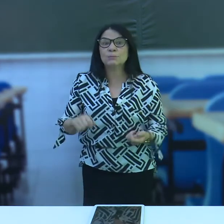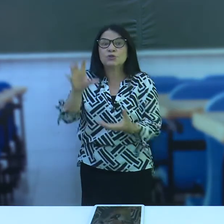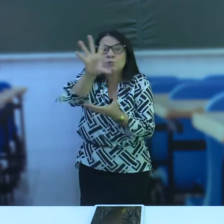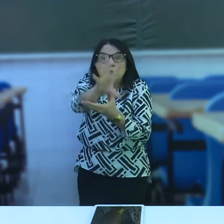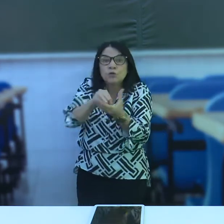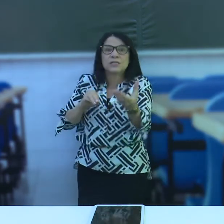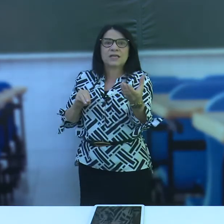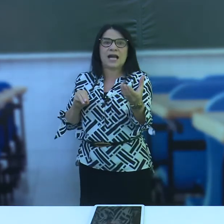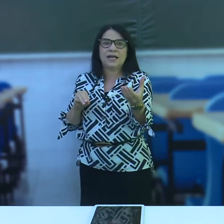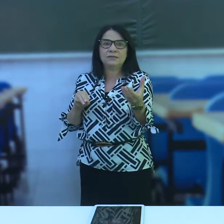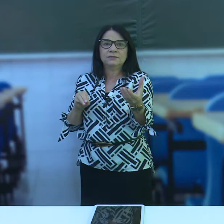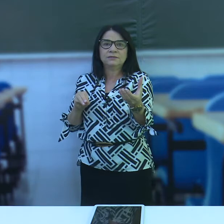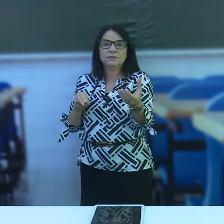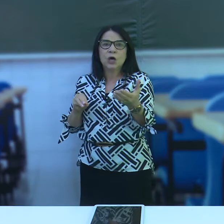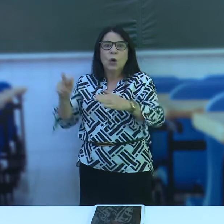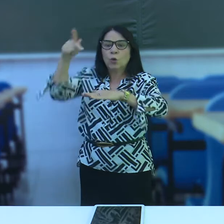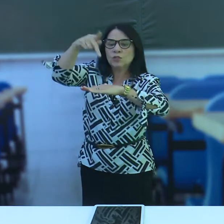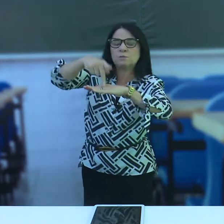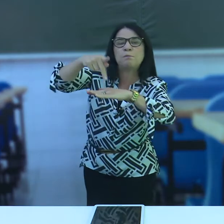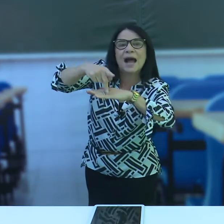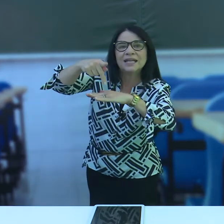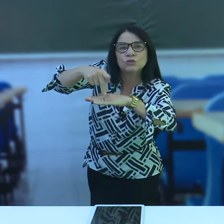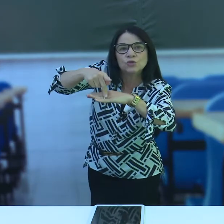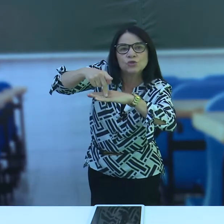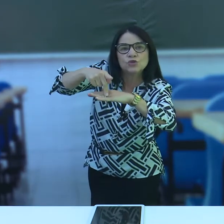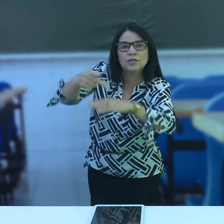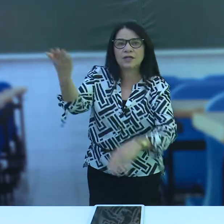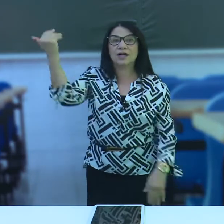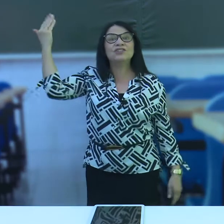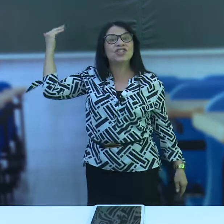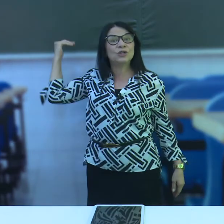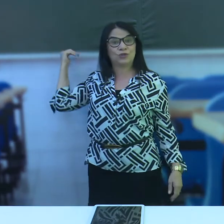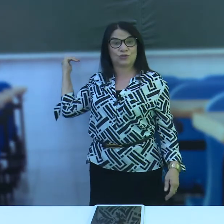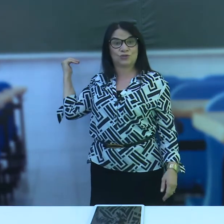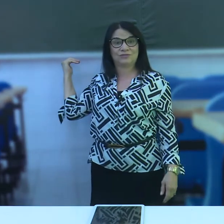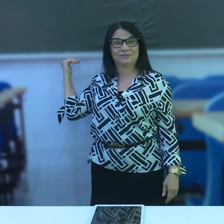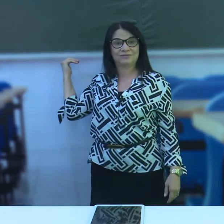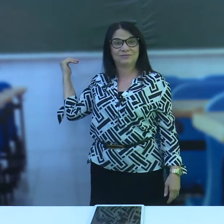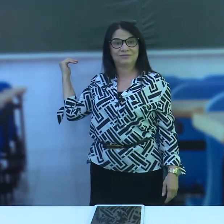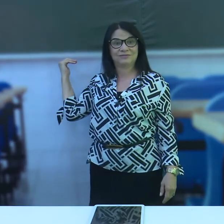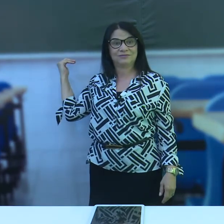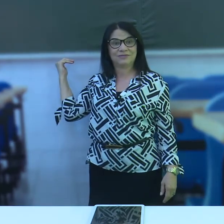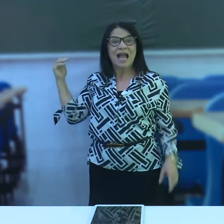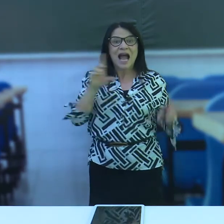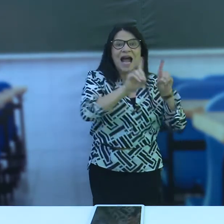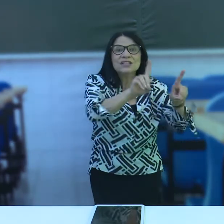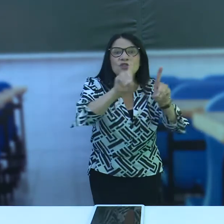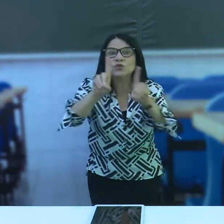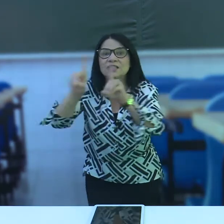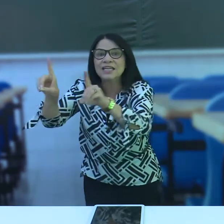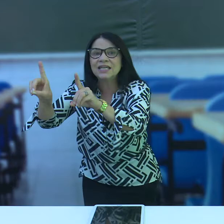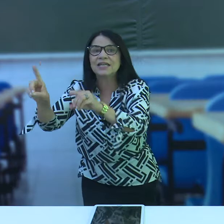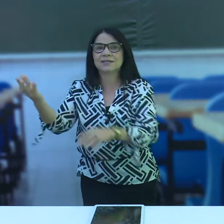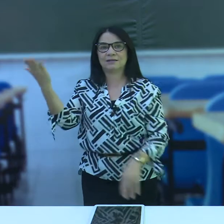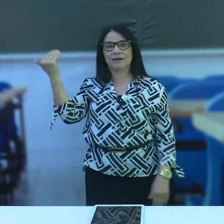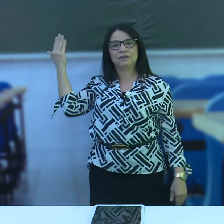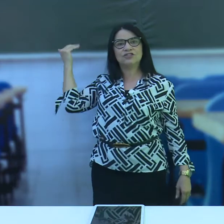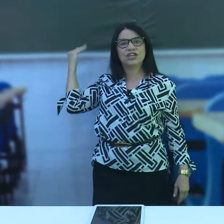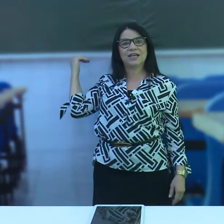Precisamos buscar os pactos antigos, as doutrinas